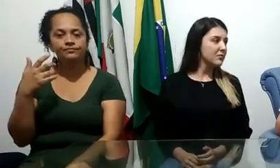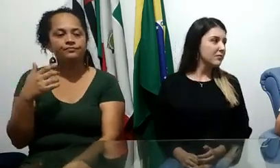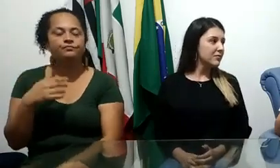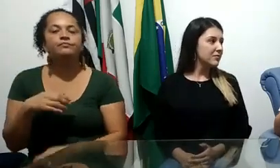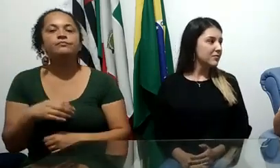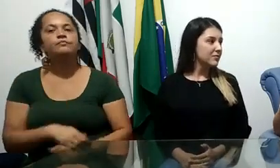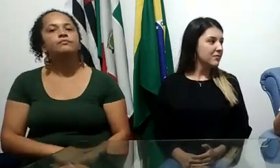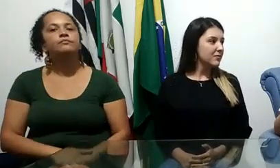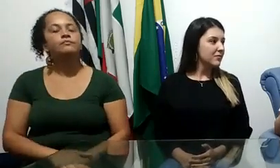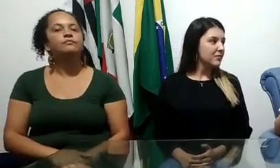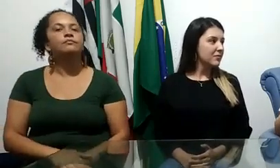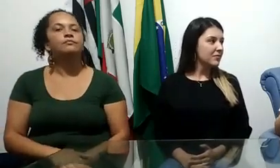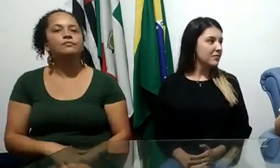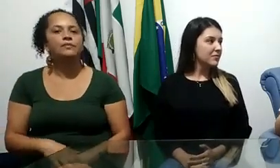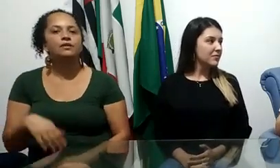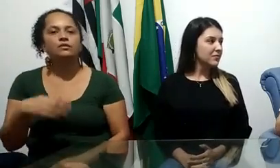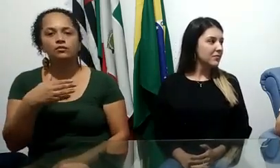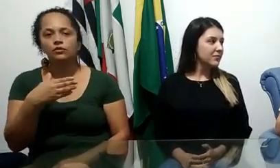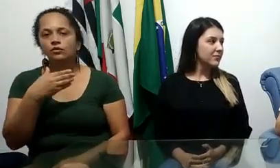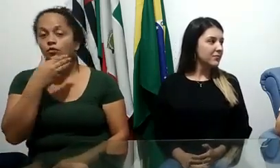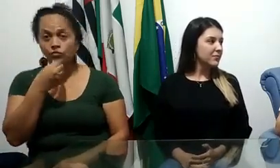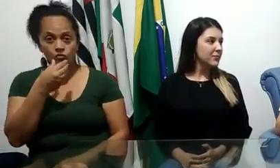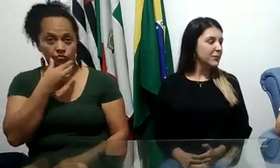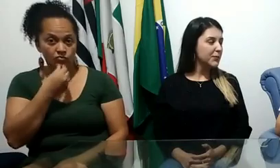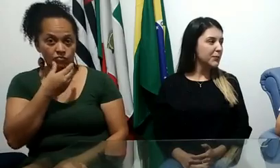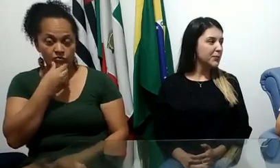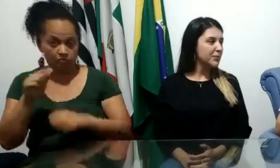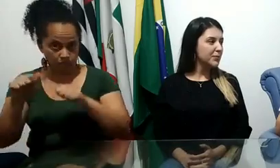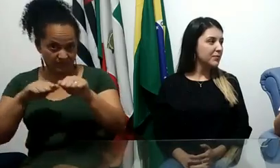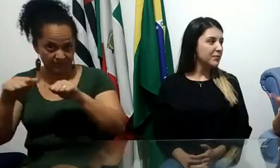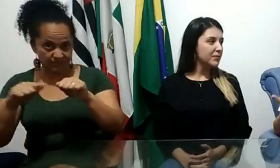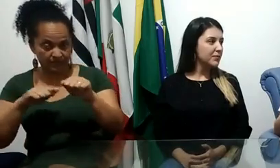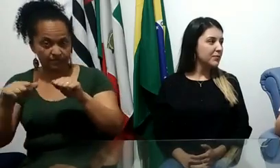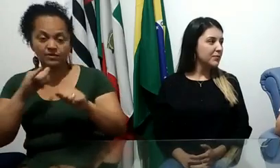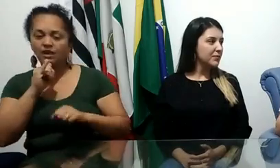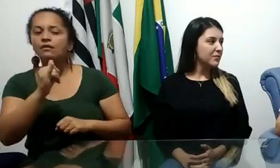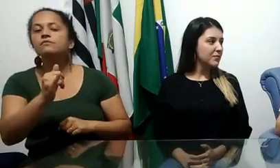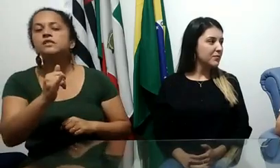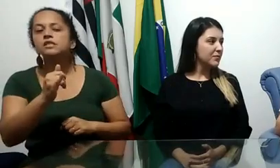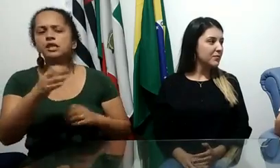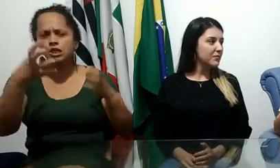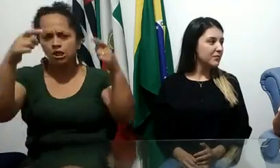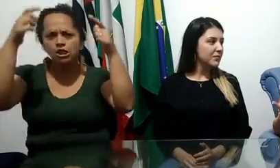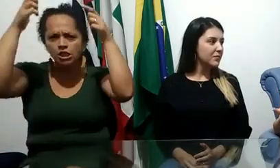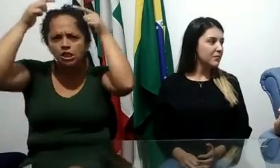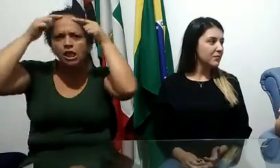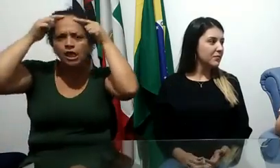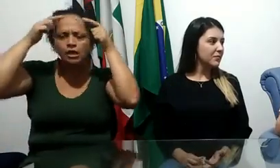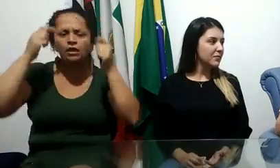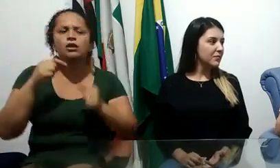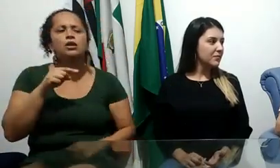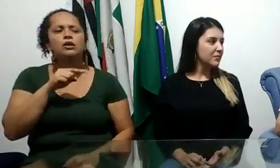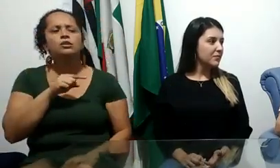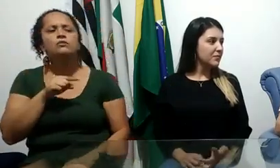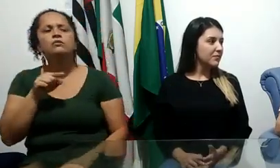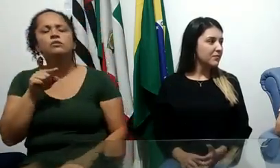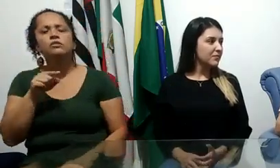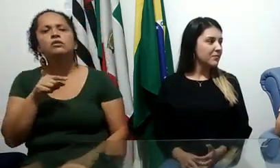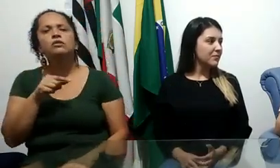onde um determinado servo, ele fala para o rei, ele não gosta do povo judeu